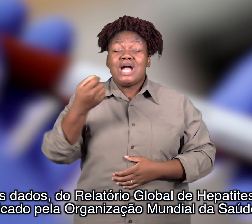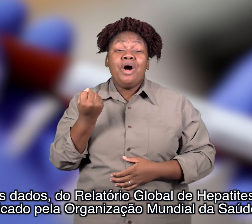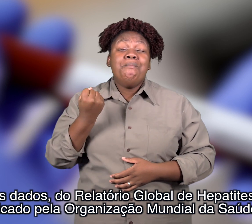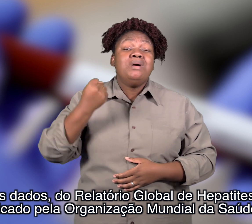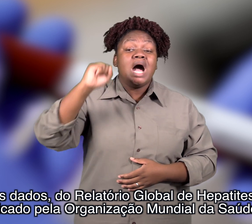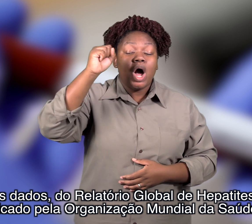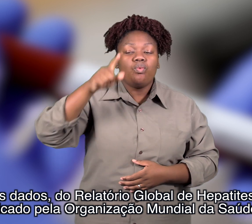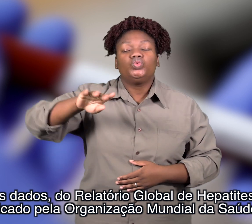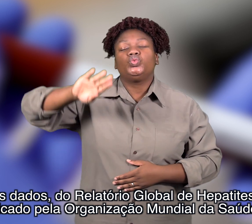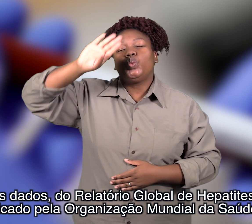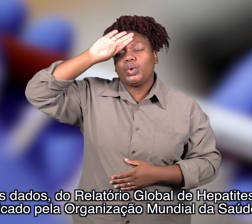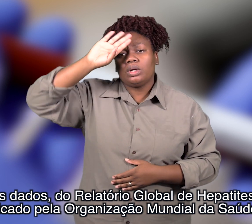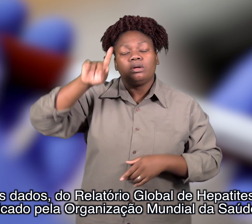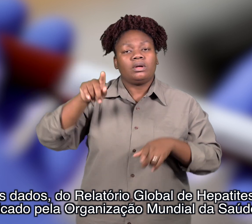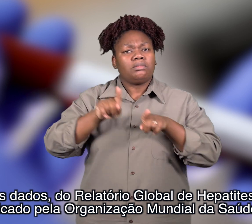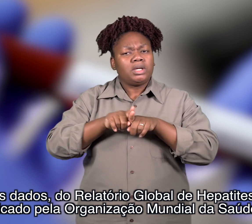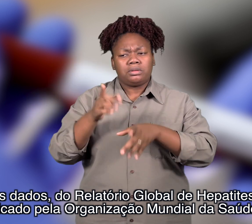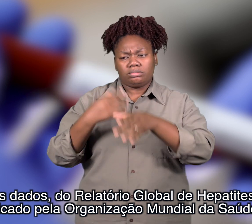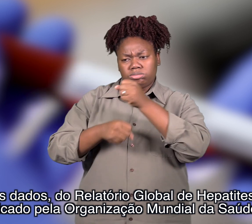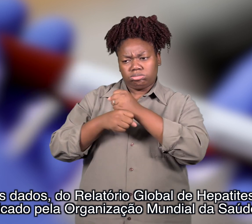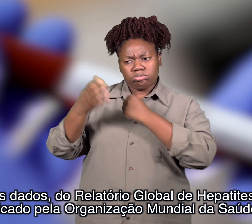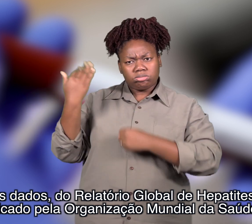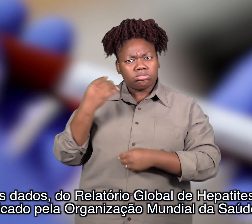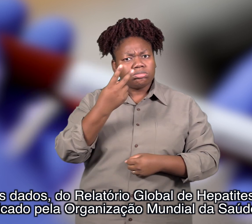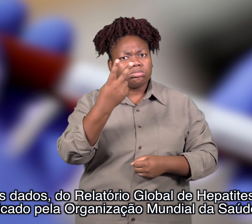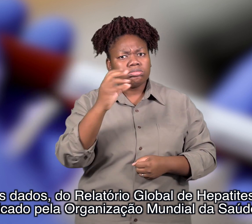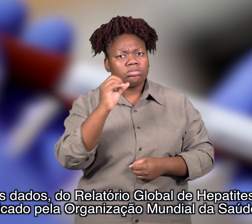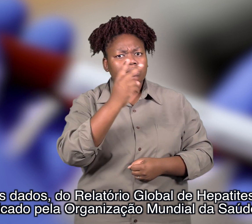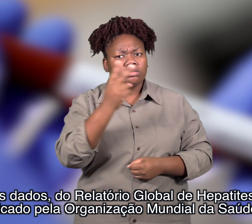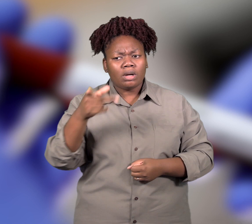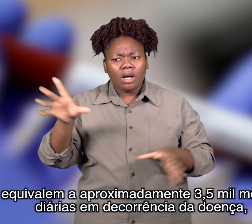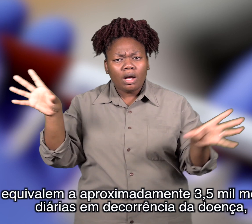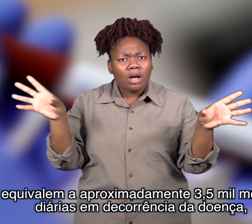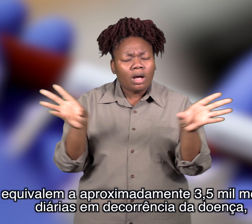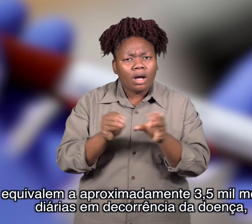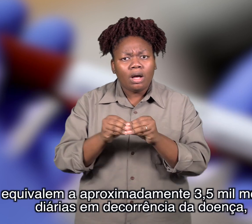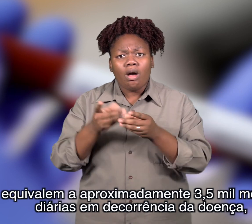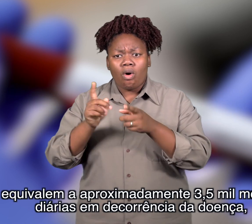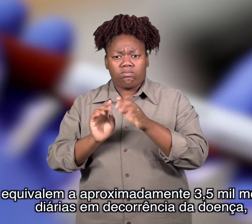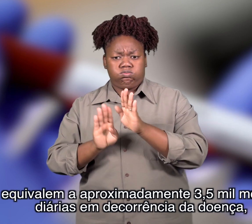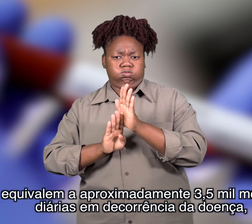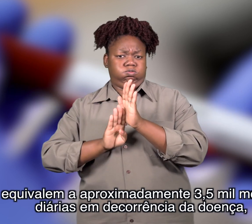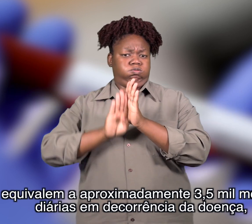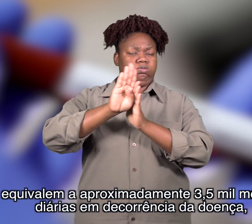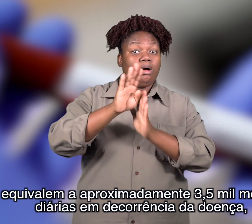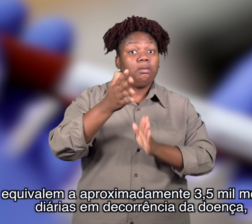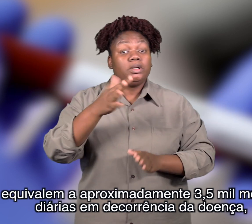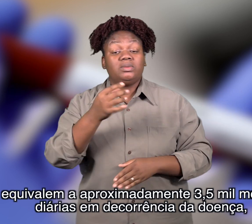Hepatites 2024, publicado pela Organização Mundial da Saúde, equivalem a aproximadamente 3,5 mil